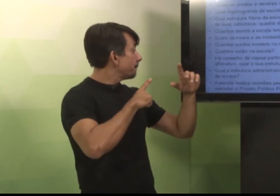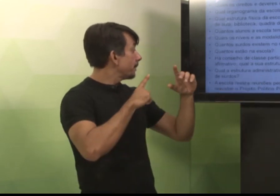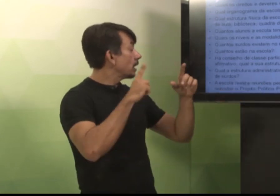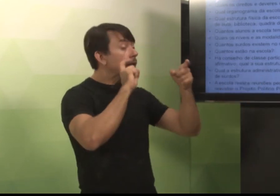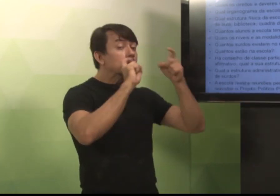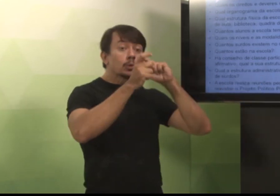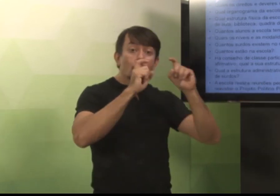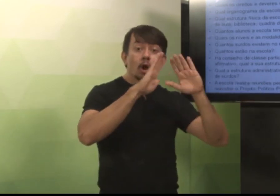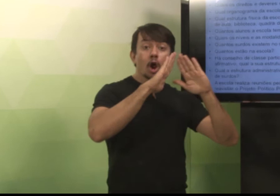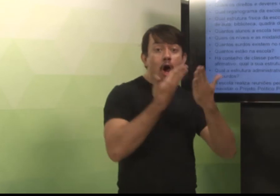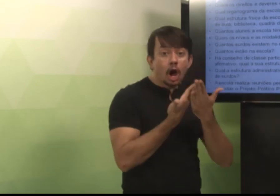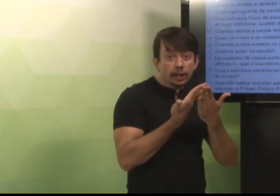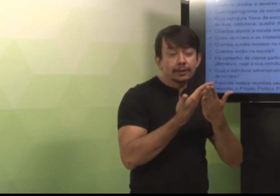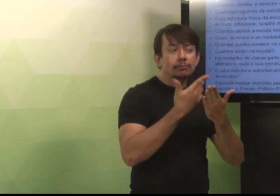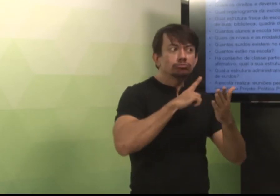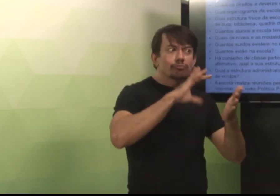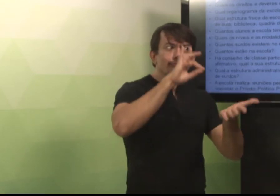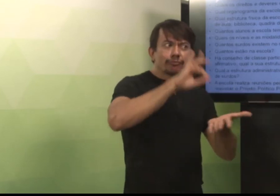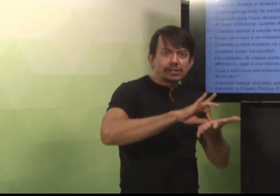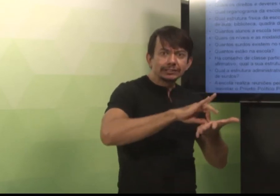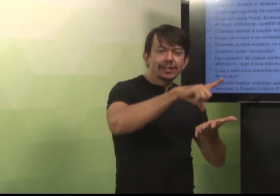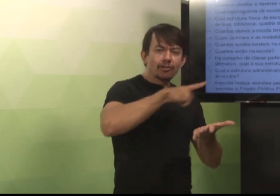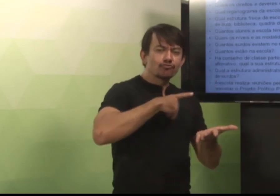direcionada à educação de surdo? Sim, não.